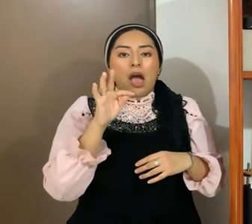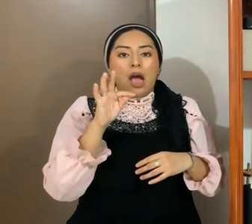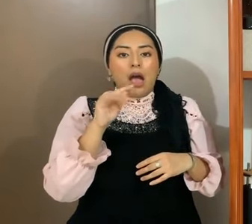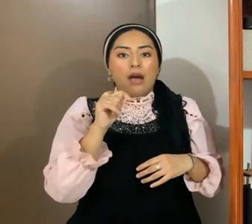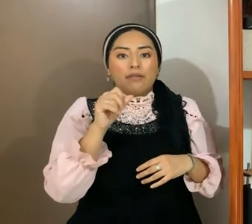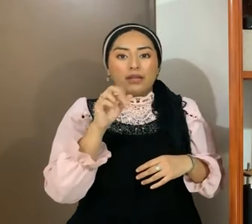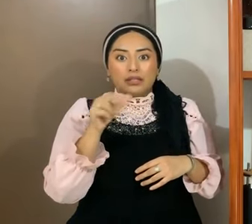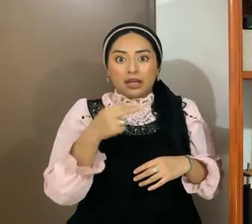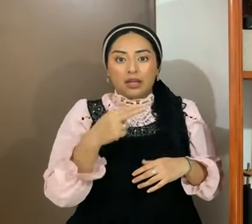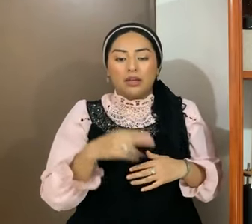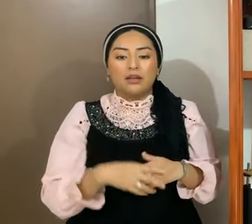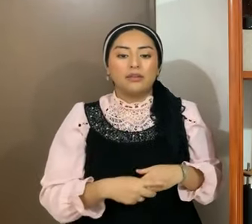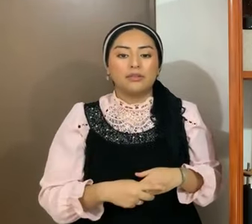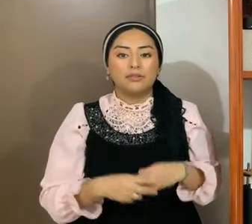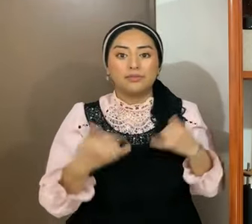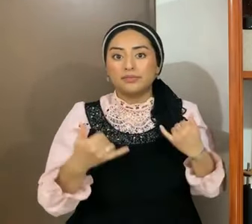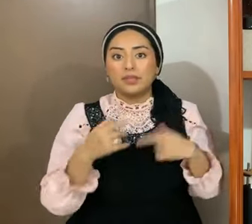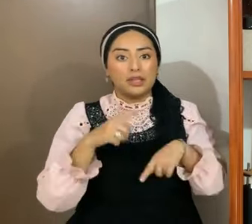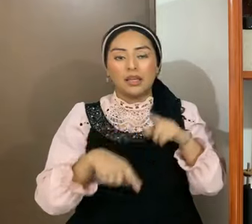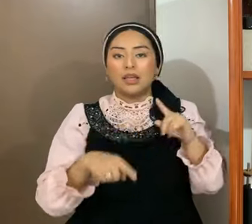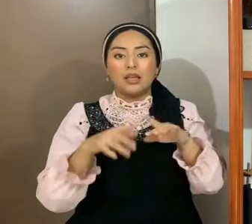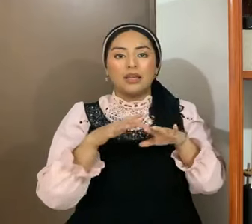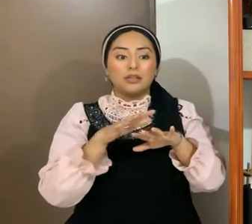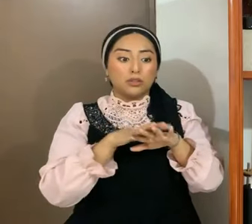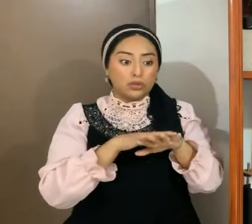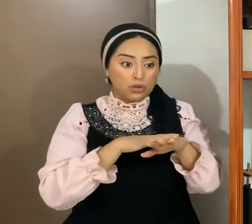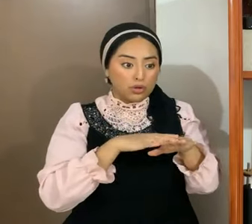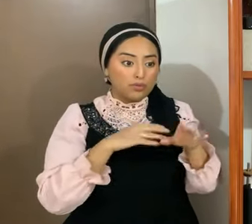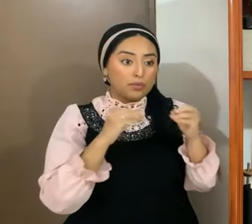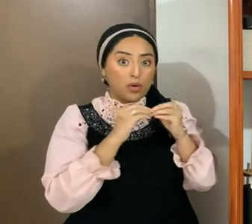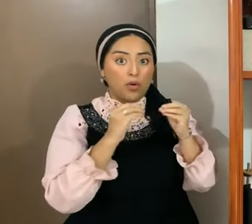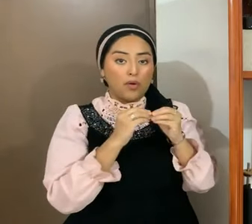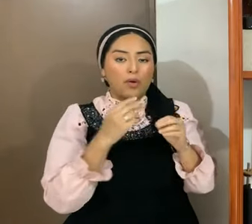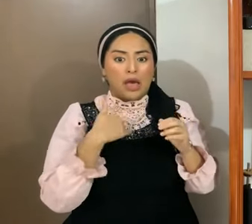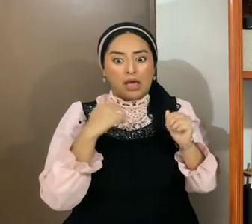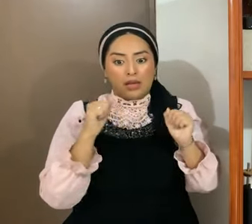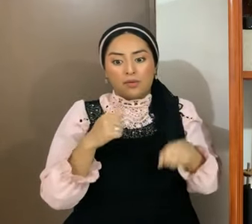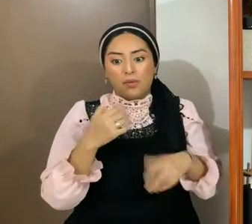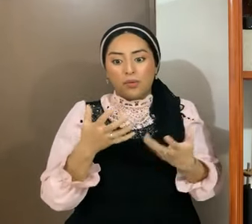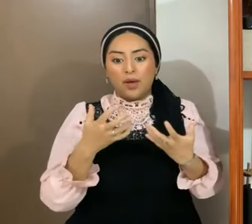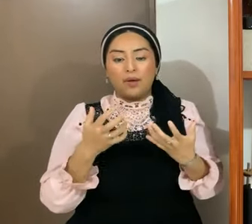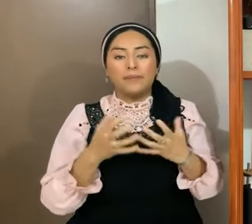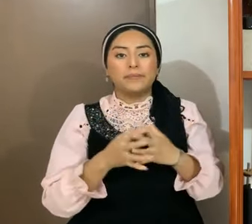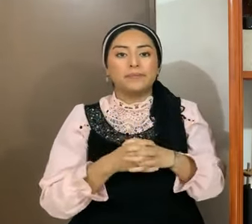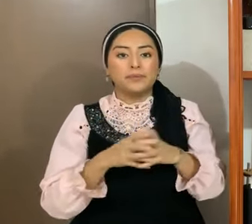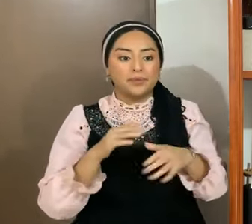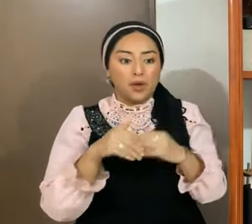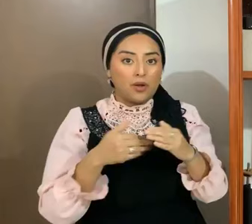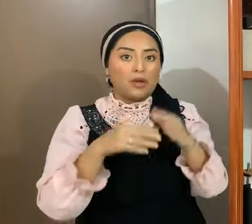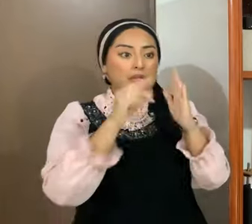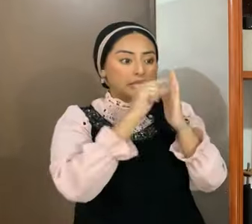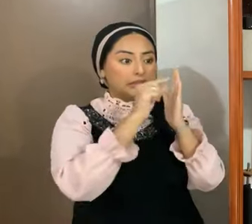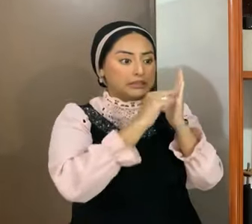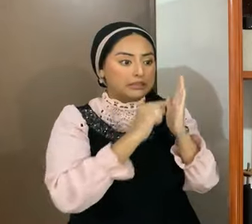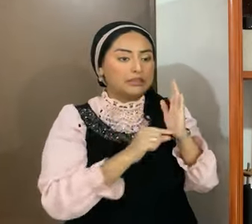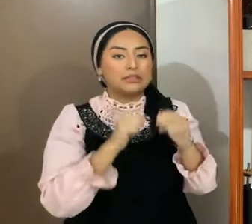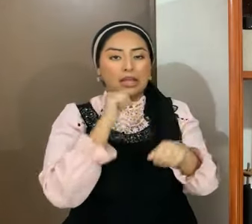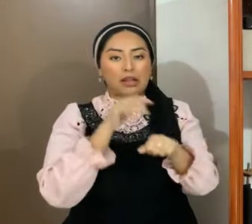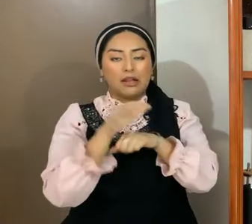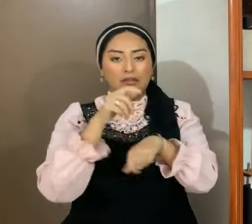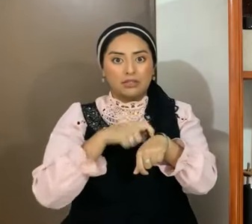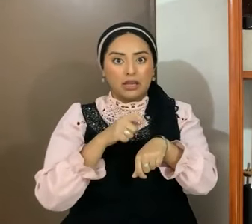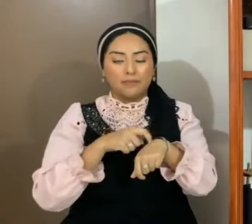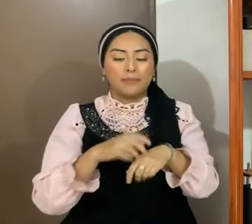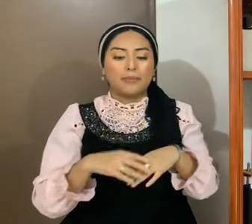Esta vez no podemos detenernos más, aunque créanme que me gustaría, en cada uno de los sacrificios por cuestión del